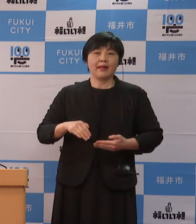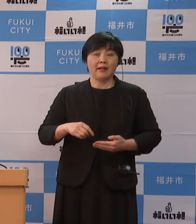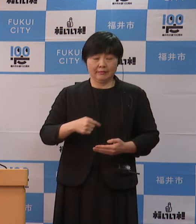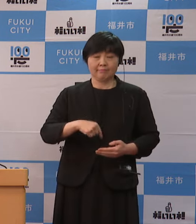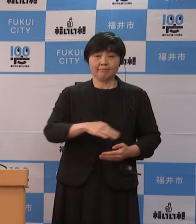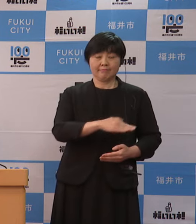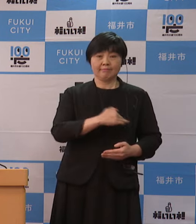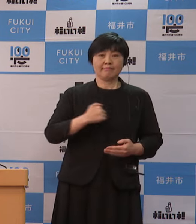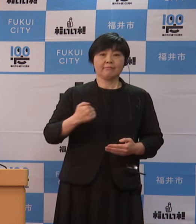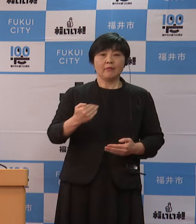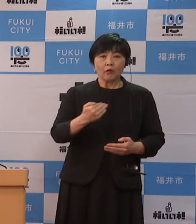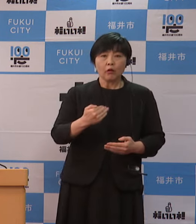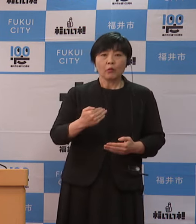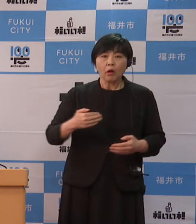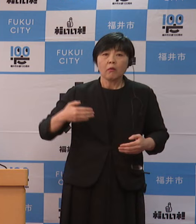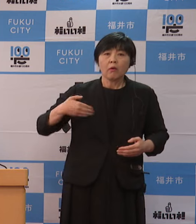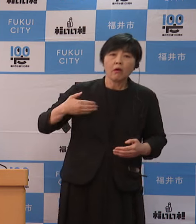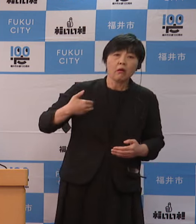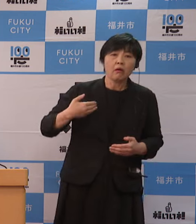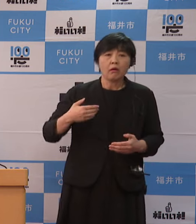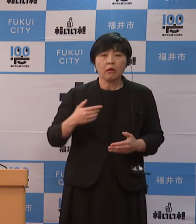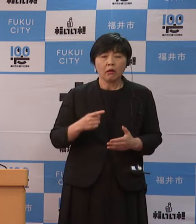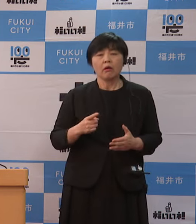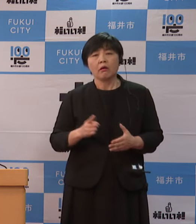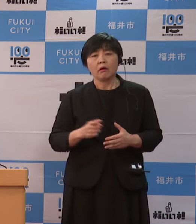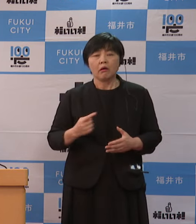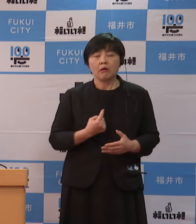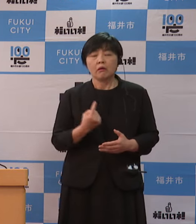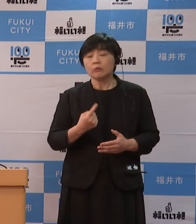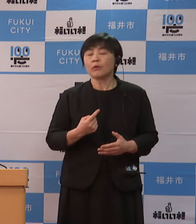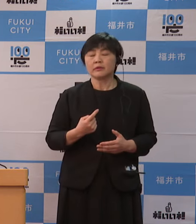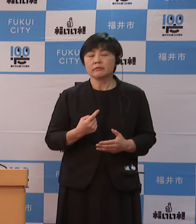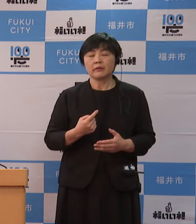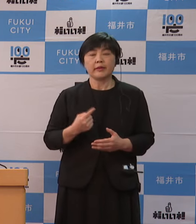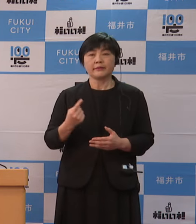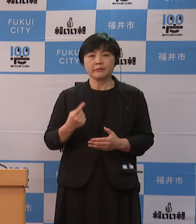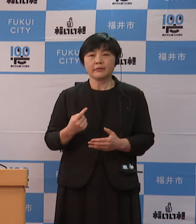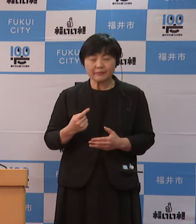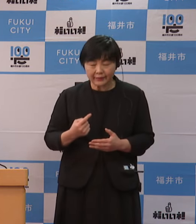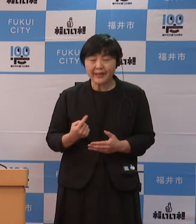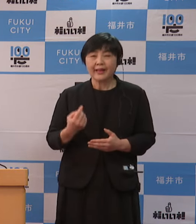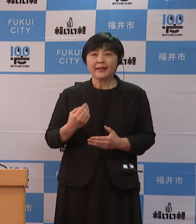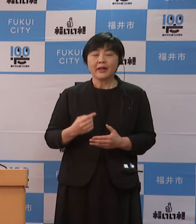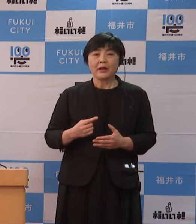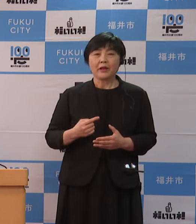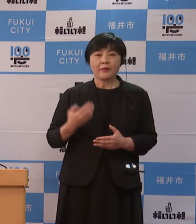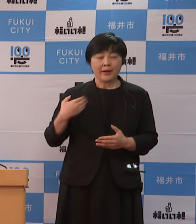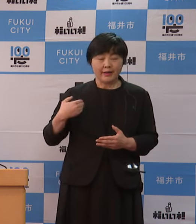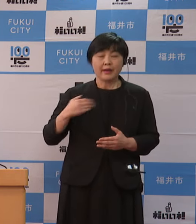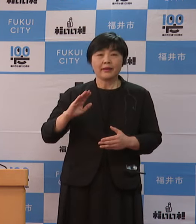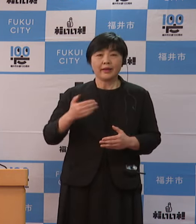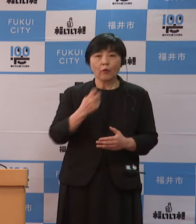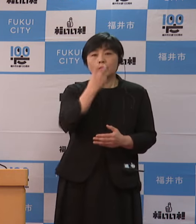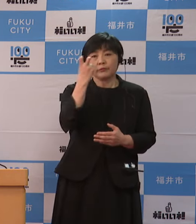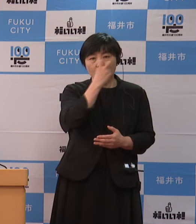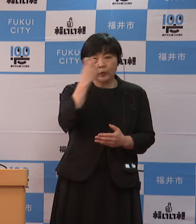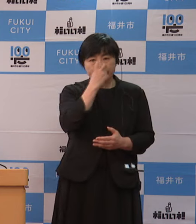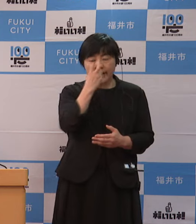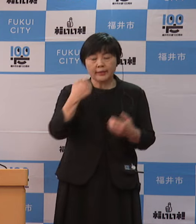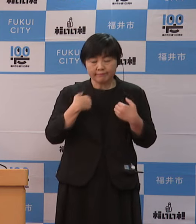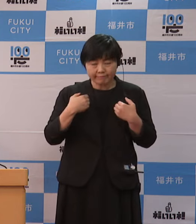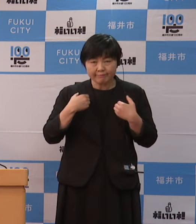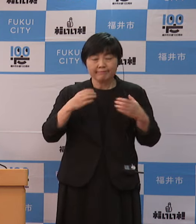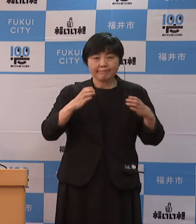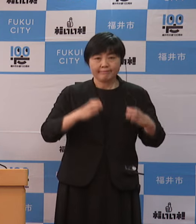てはよくわからないまま、大使から聞いておりますけど、そういうことで実は調査団を編成しまして